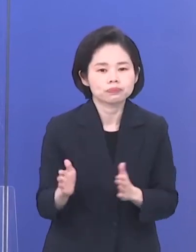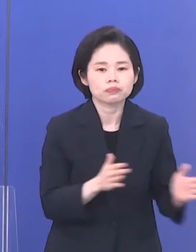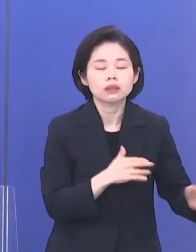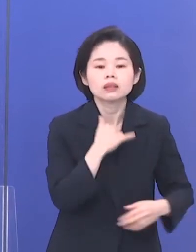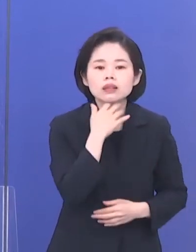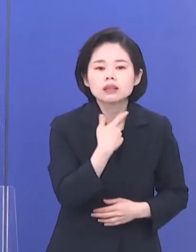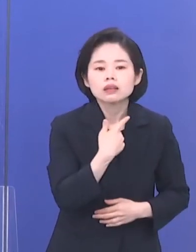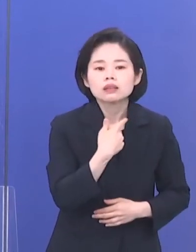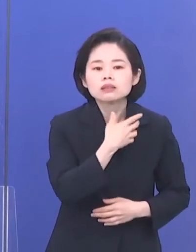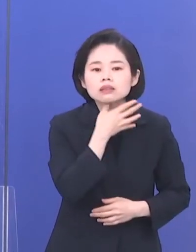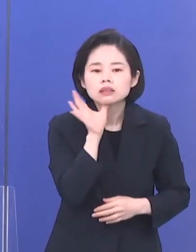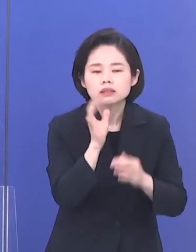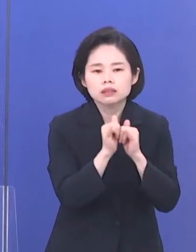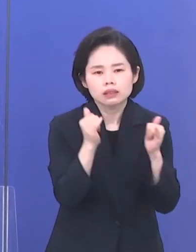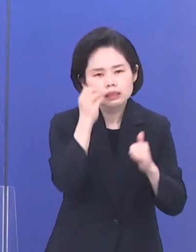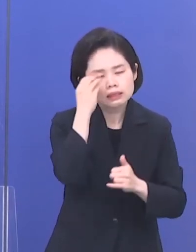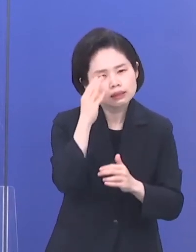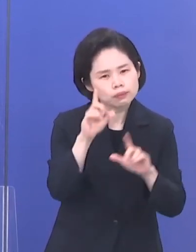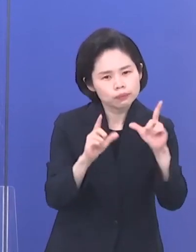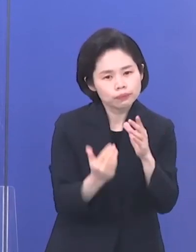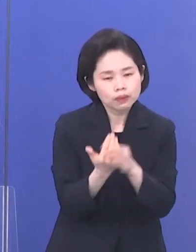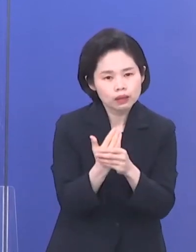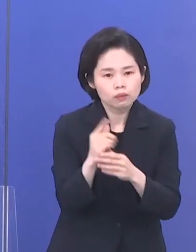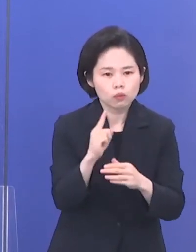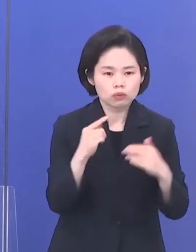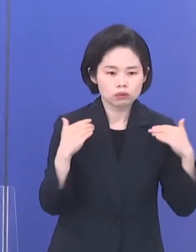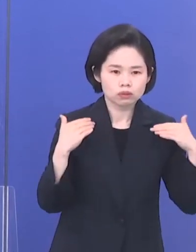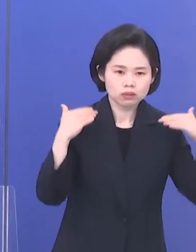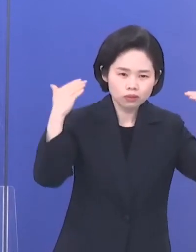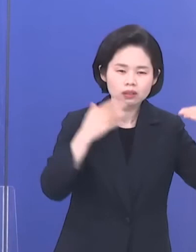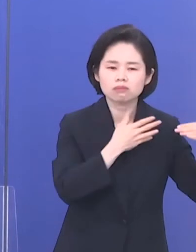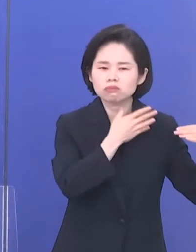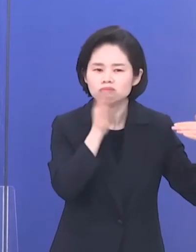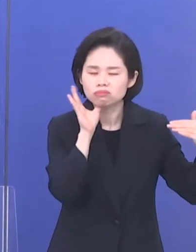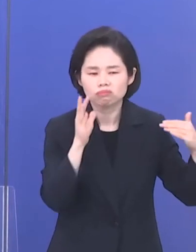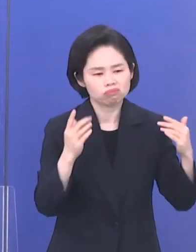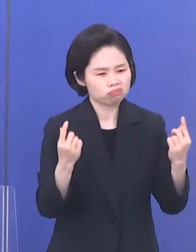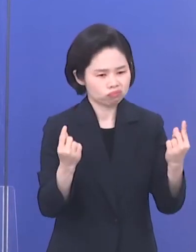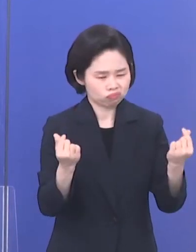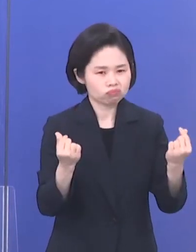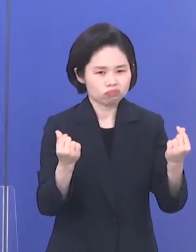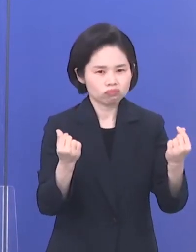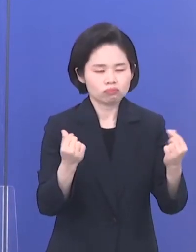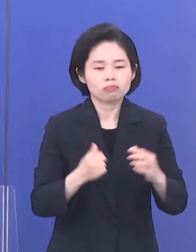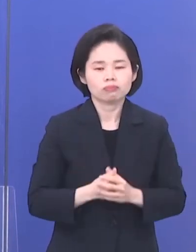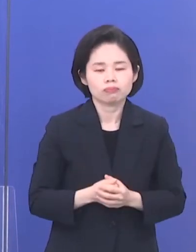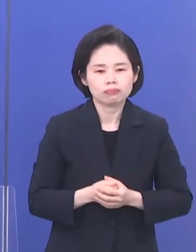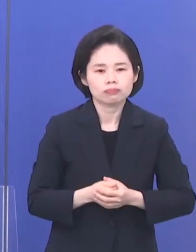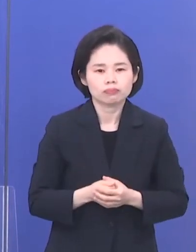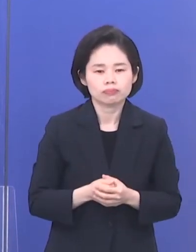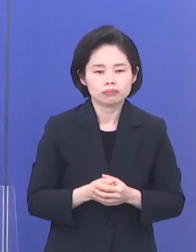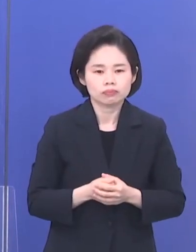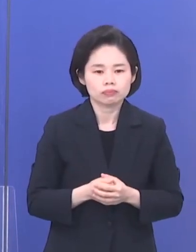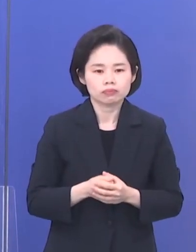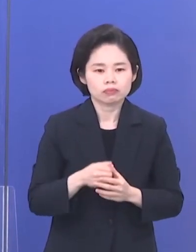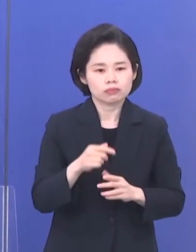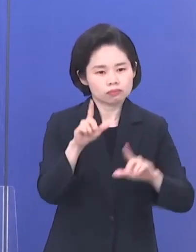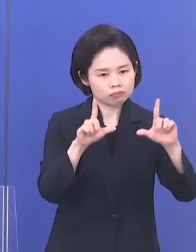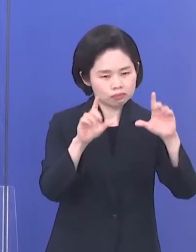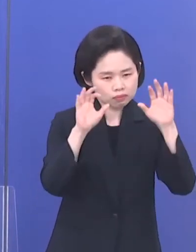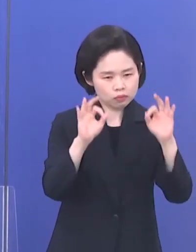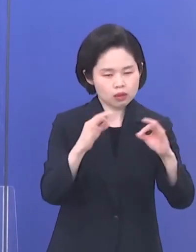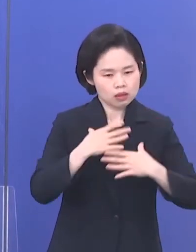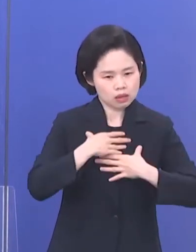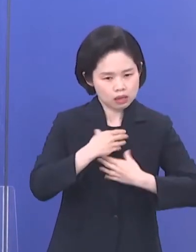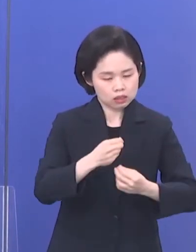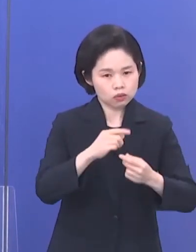고령자에서의 이상 사례 발생 빈도는 성인과 유사한 수준으로 나타났습니다. 이런 점을 바탕으로 안전성에